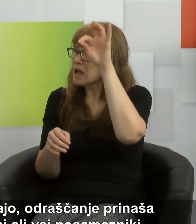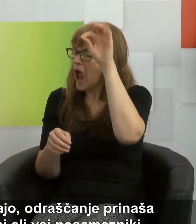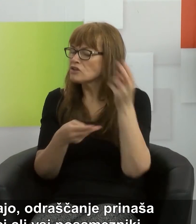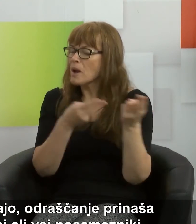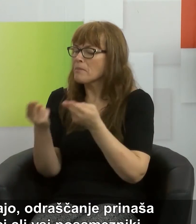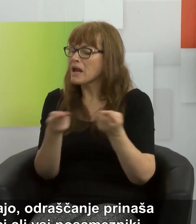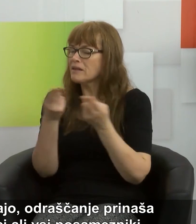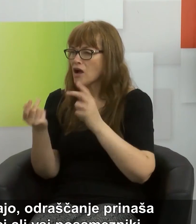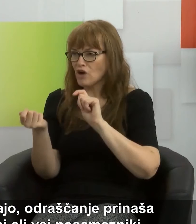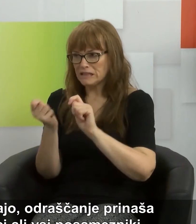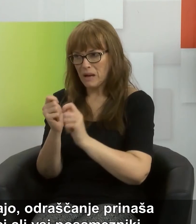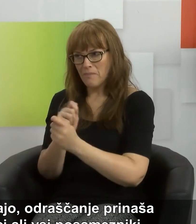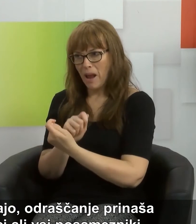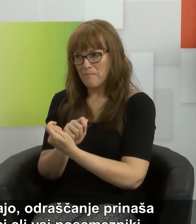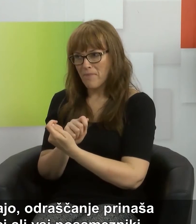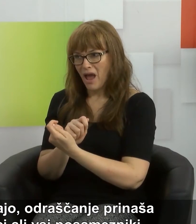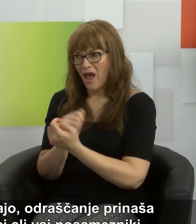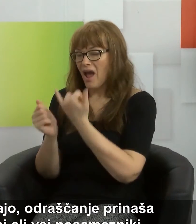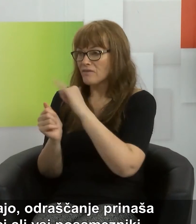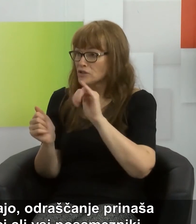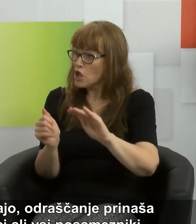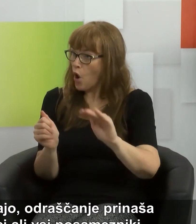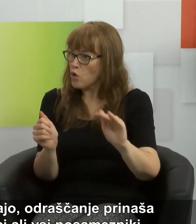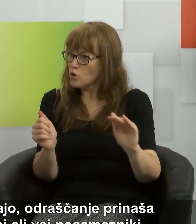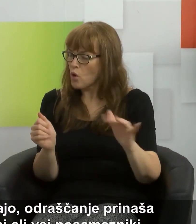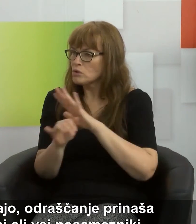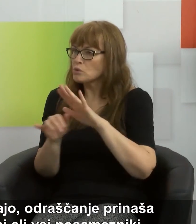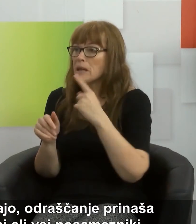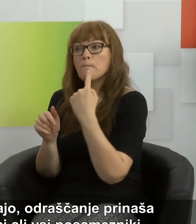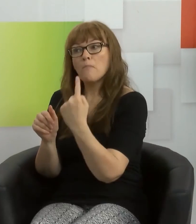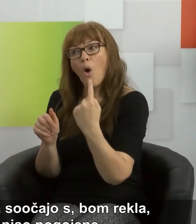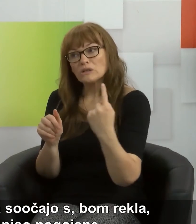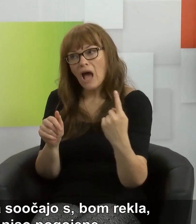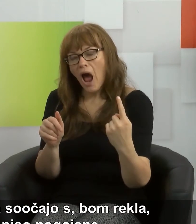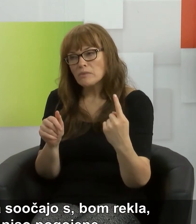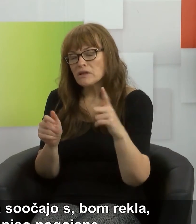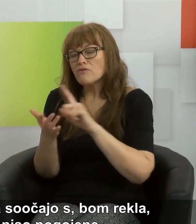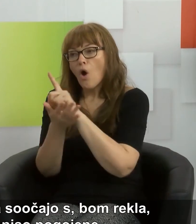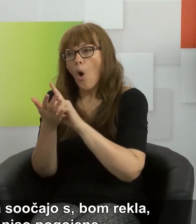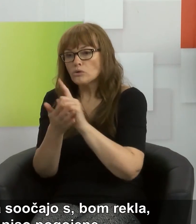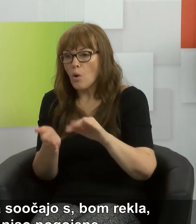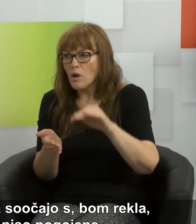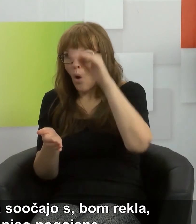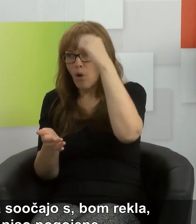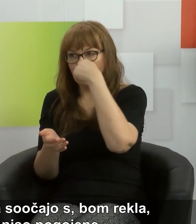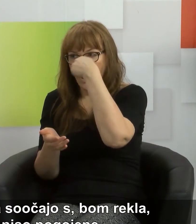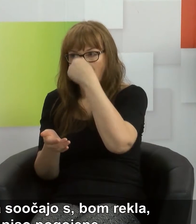prinaša spremembe. Vsi otroci ali pa vsi posamezniki se v obdobju